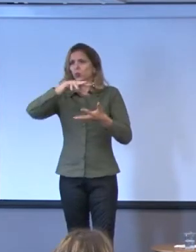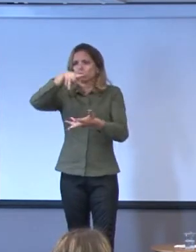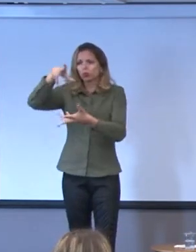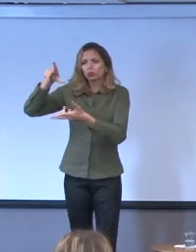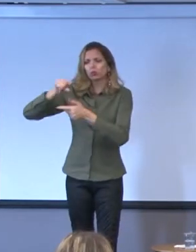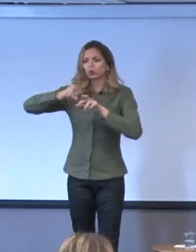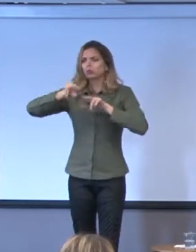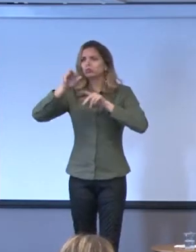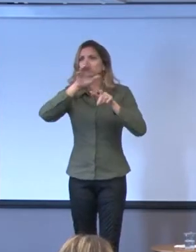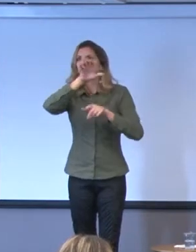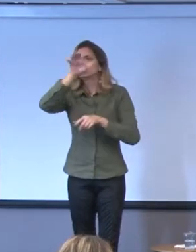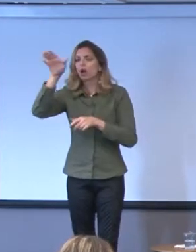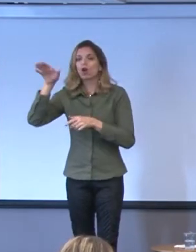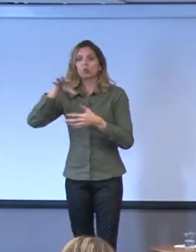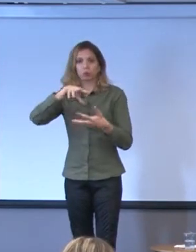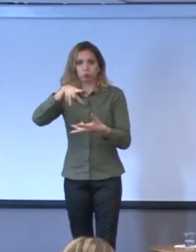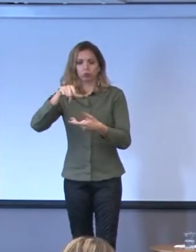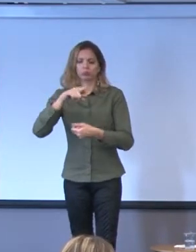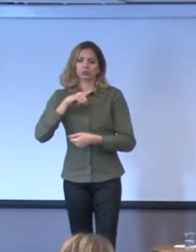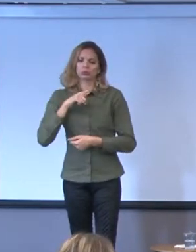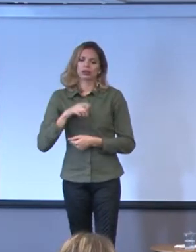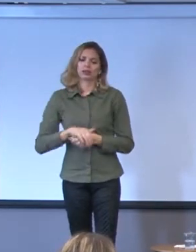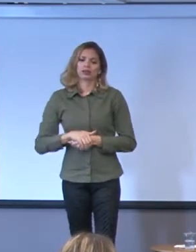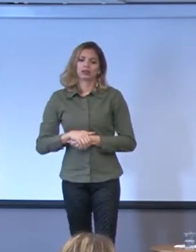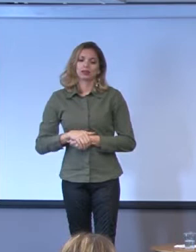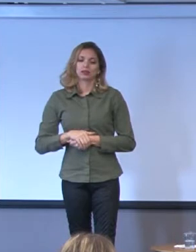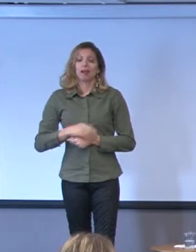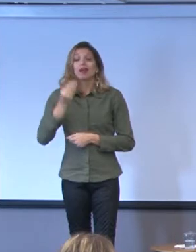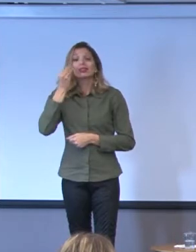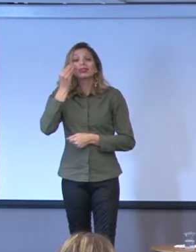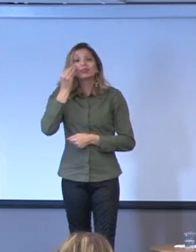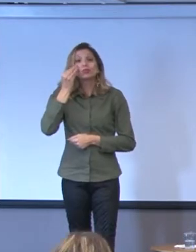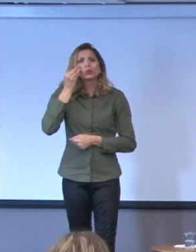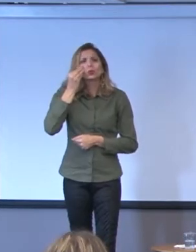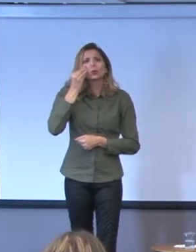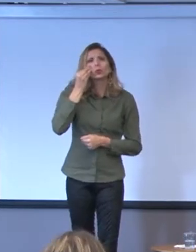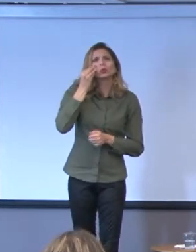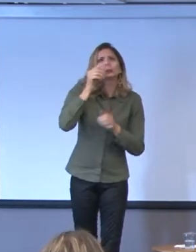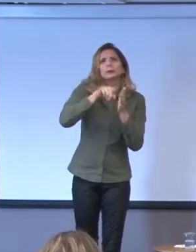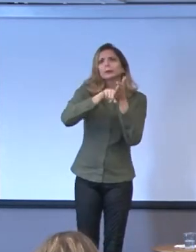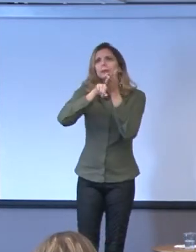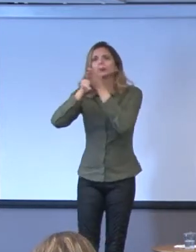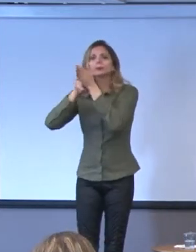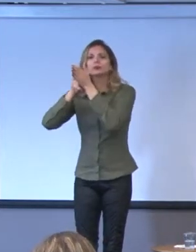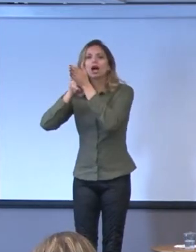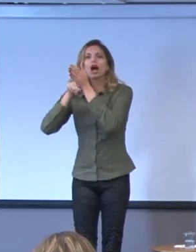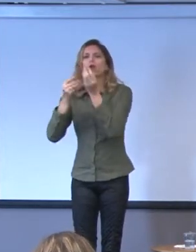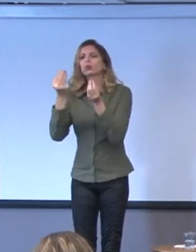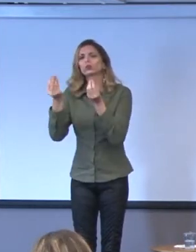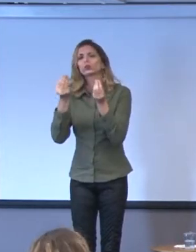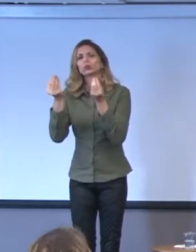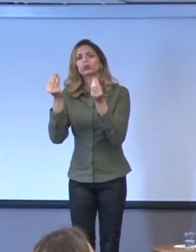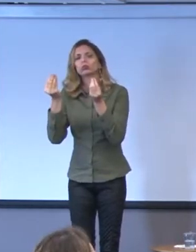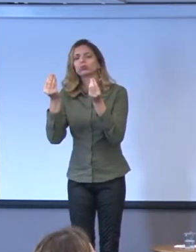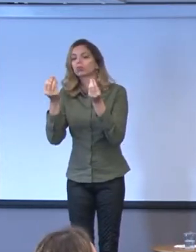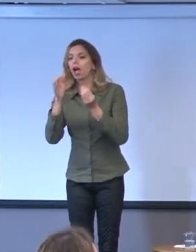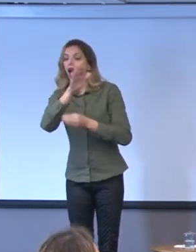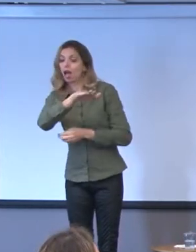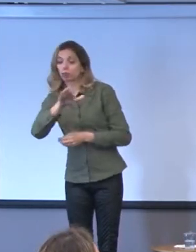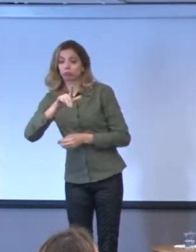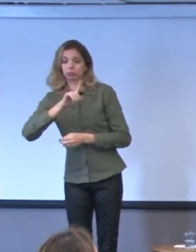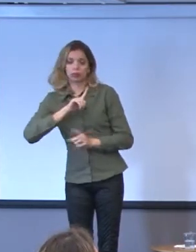diversas partes do mundo, que procuraram medir o impacto de ter alunos